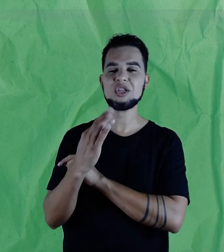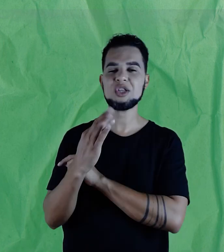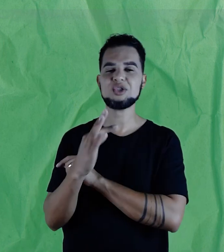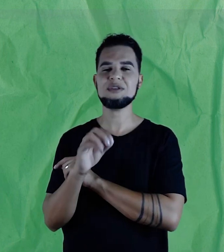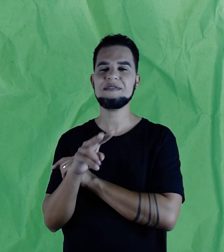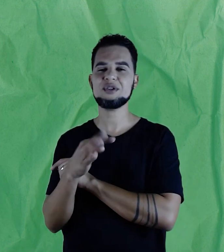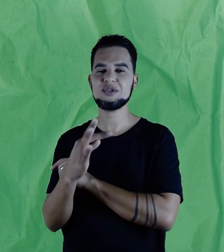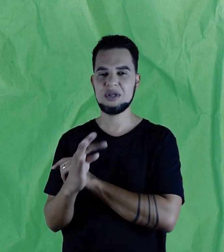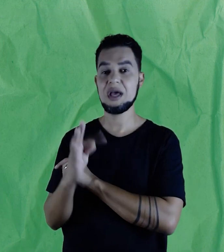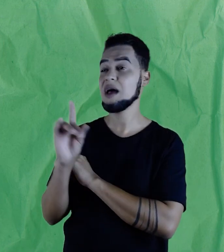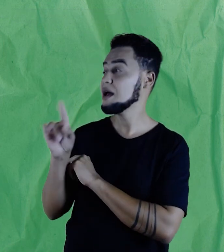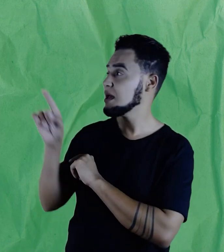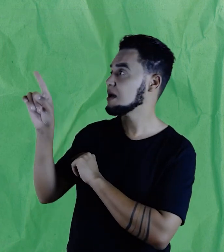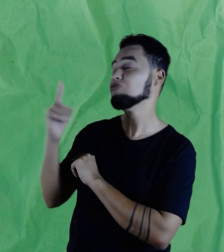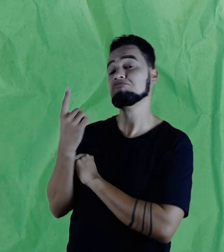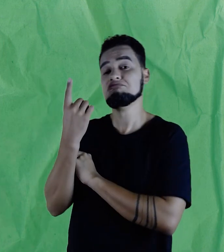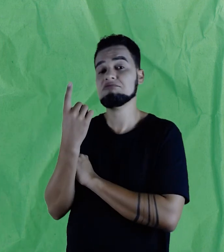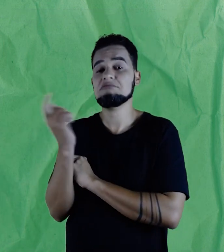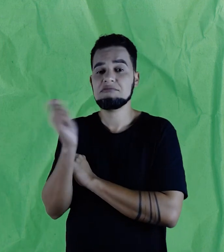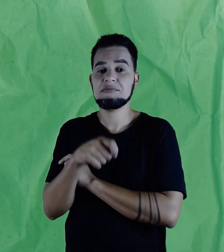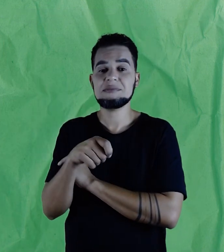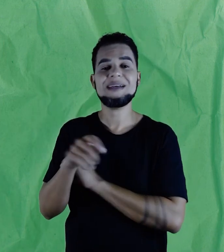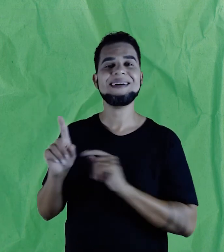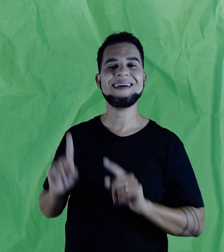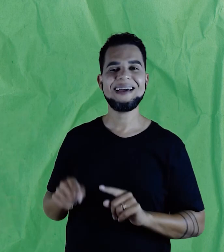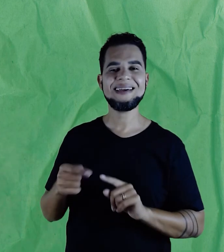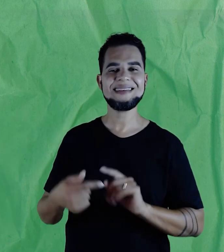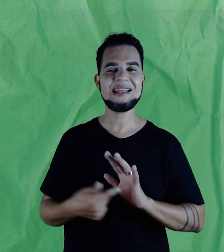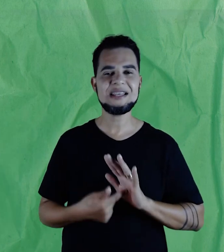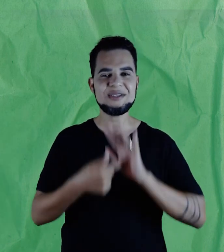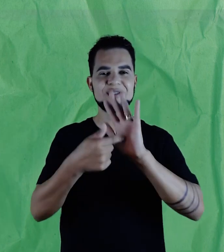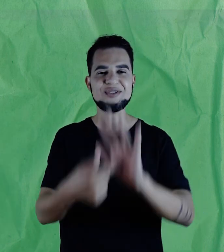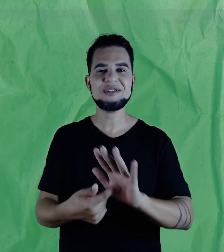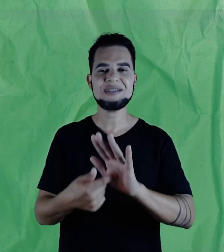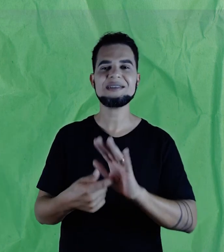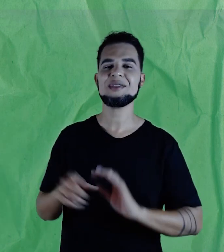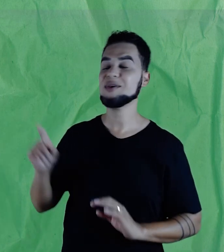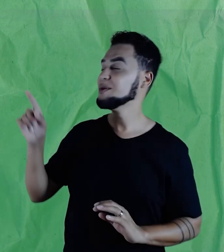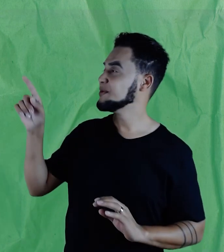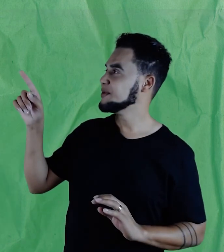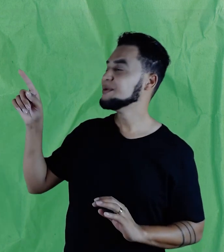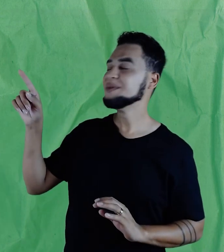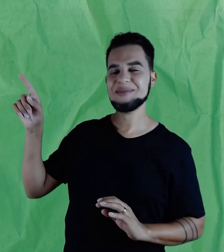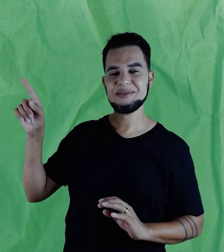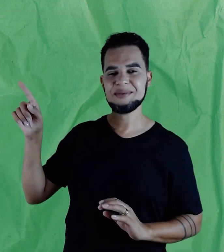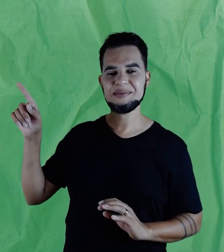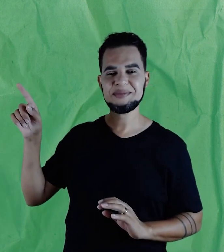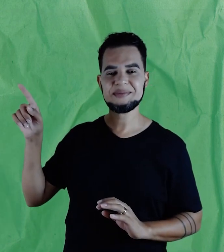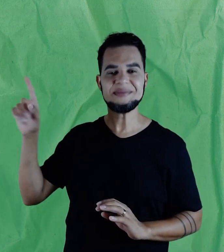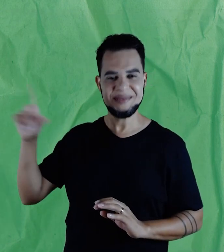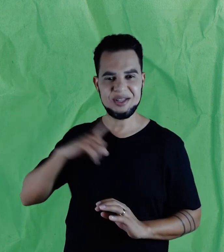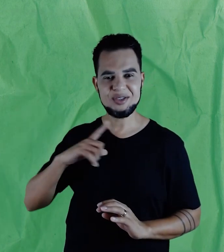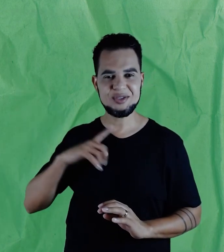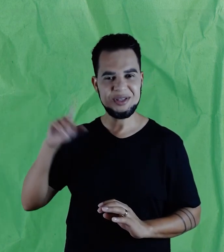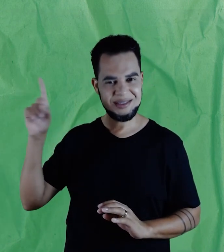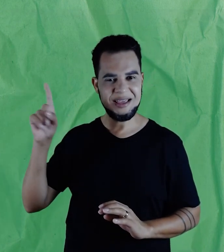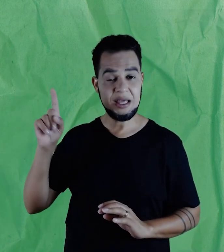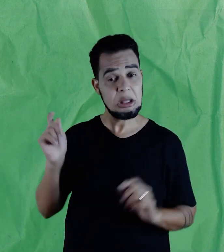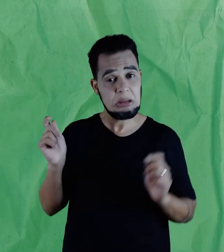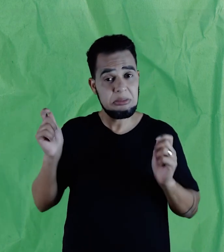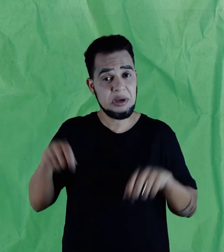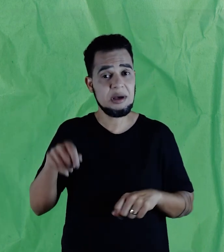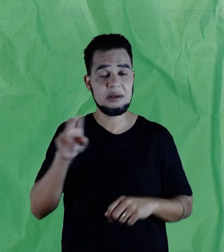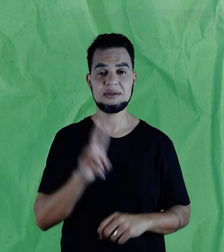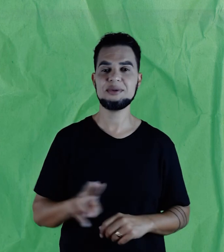Activity Indicator é aquele indicadorzinho de loading, né? Que a gente tem e que a gente pode